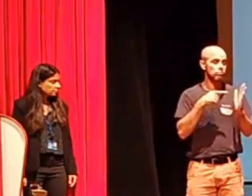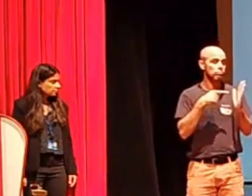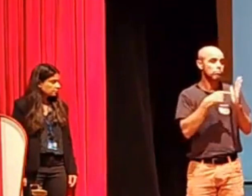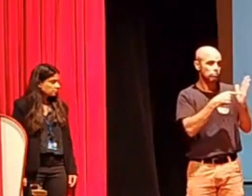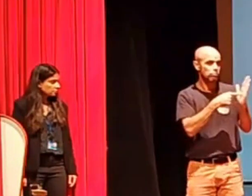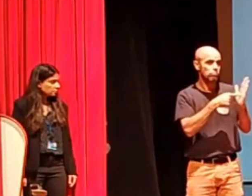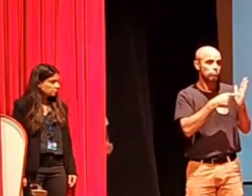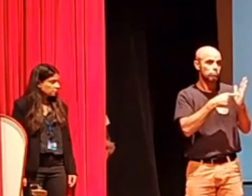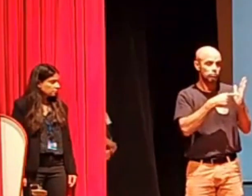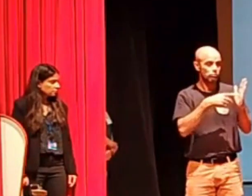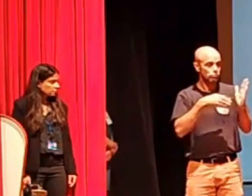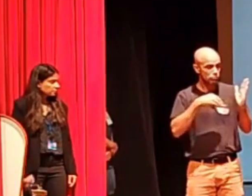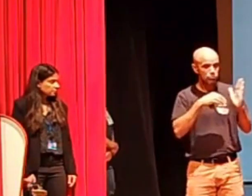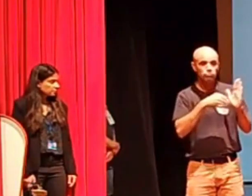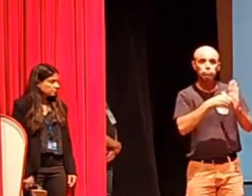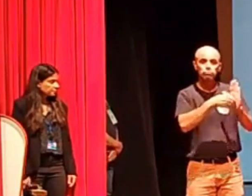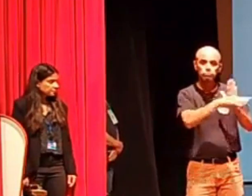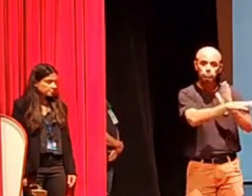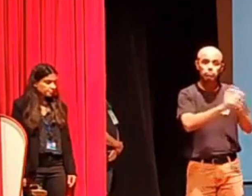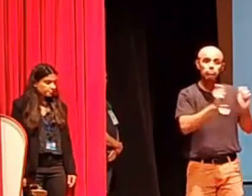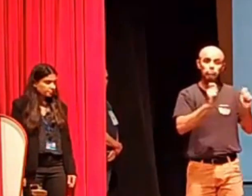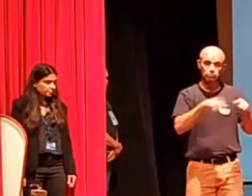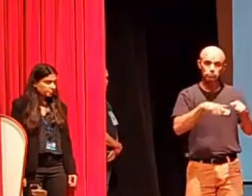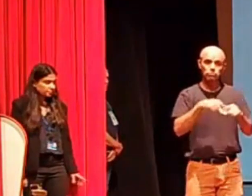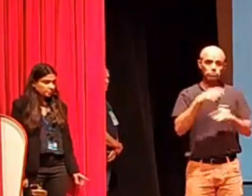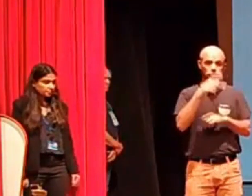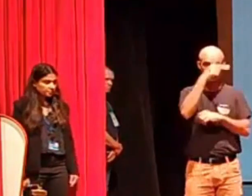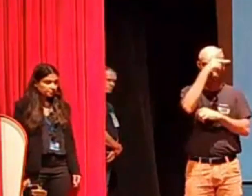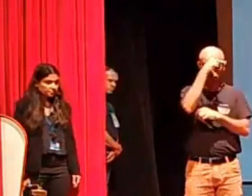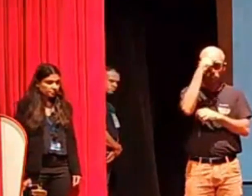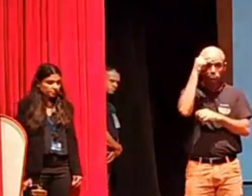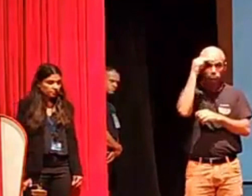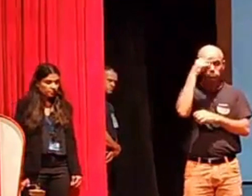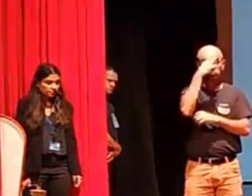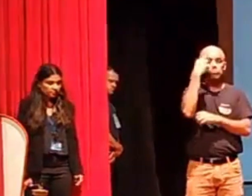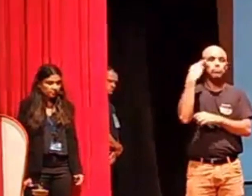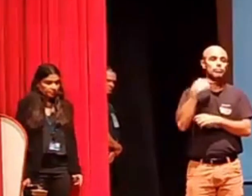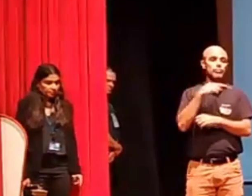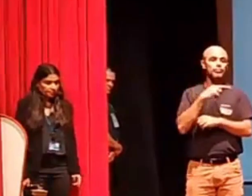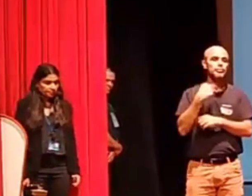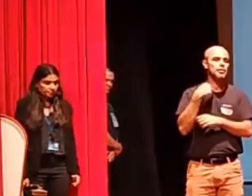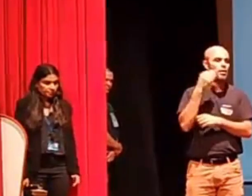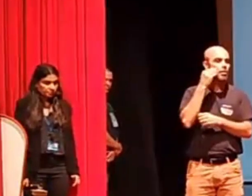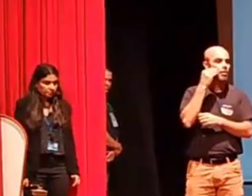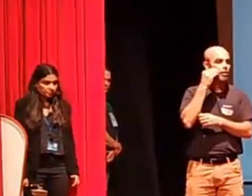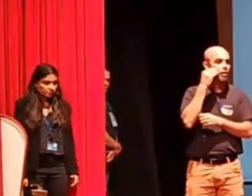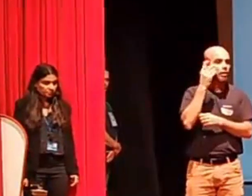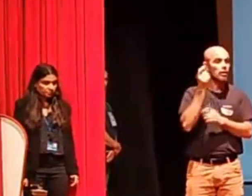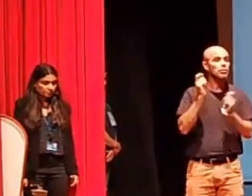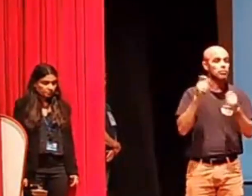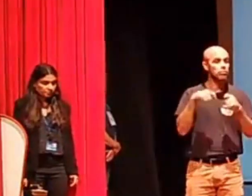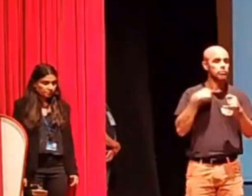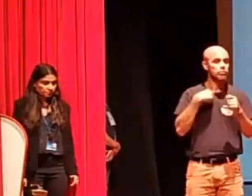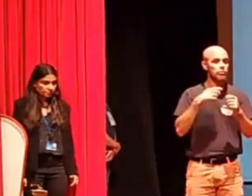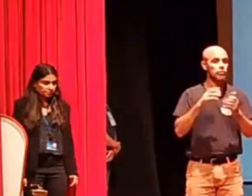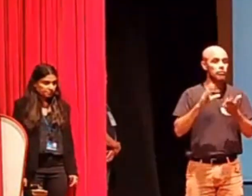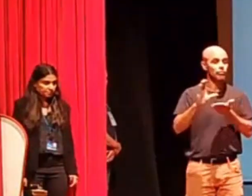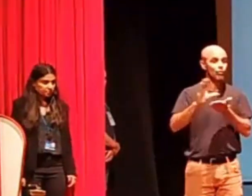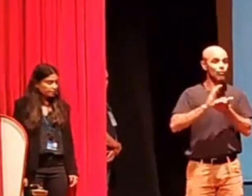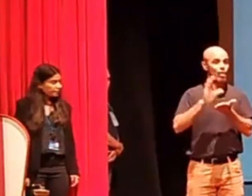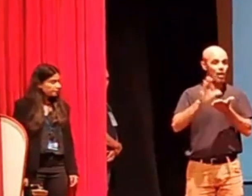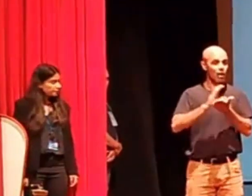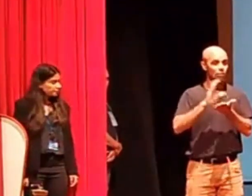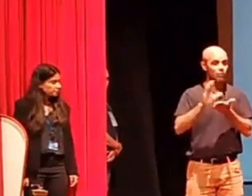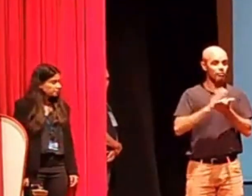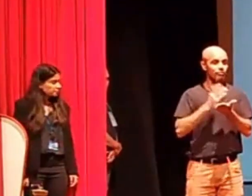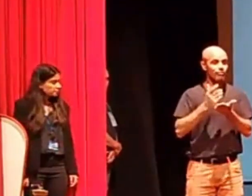indicação à prefeita municipal de Praia Grande e a gente tentar, porque tudo precisa de verba, né, gente? Quando a